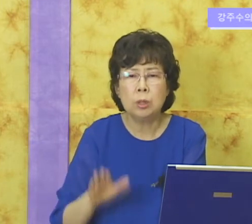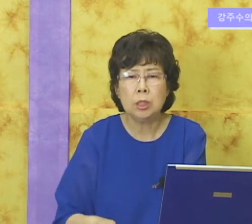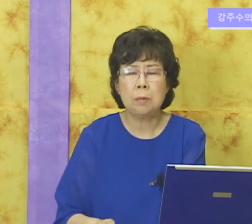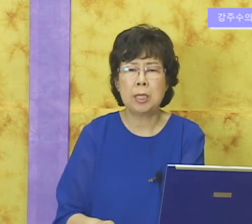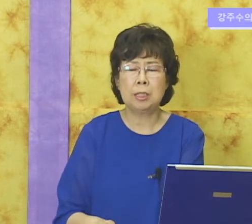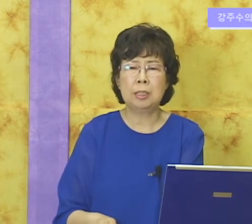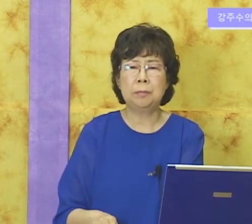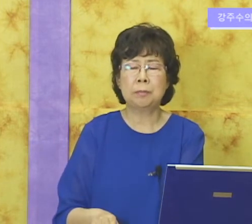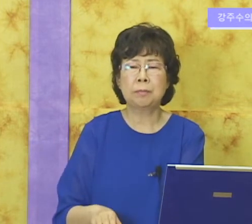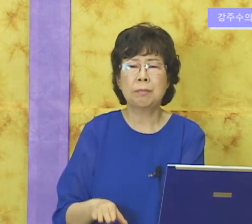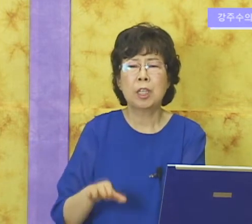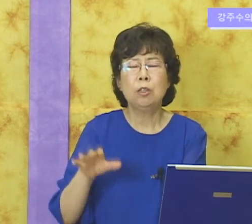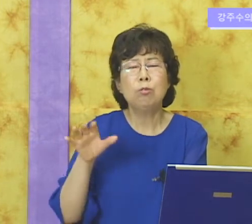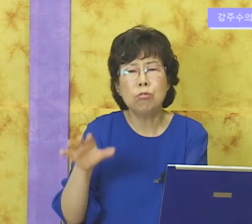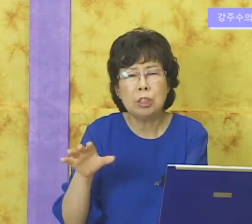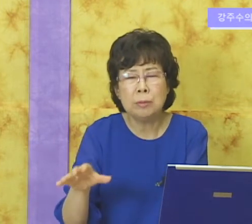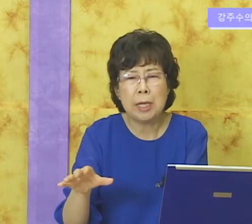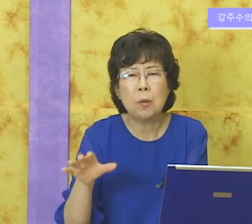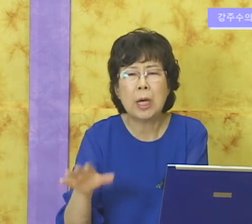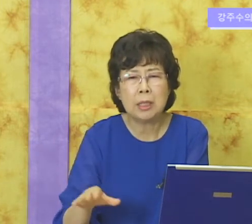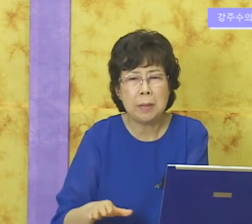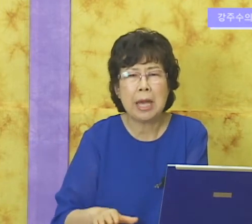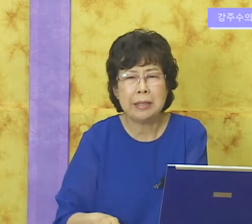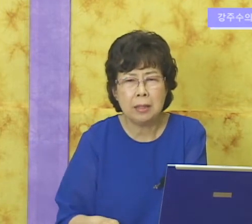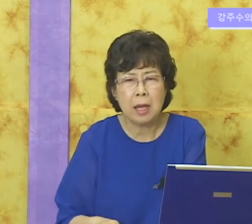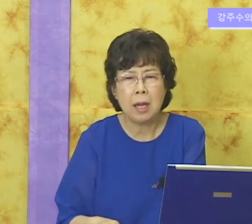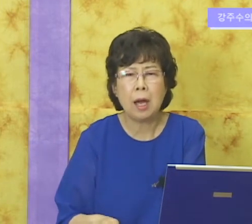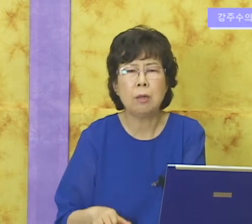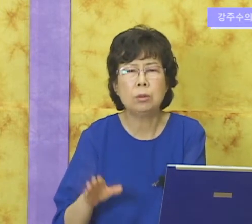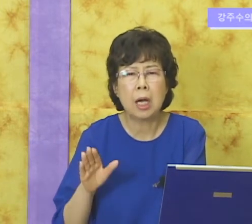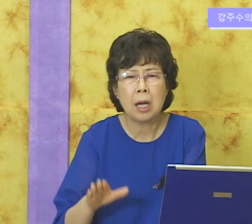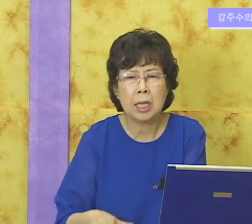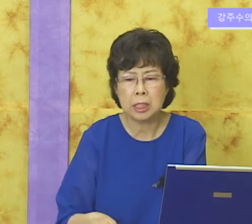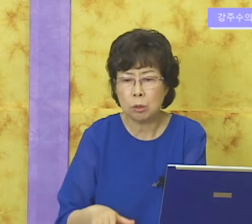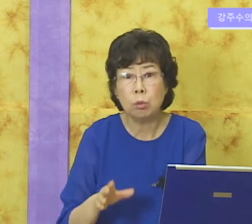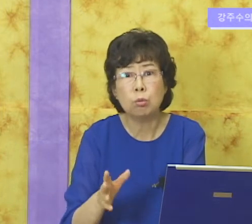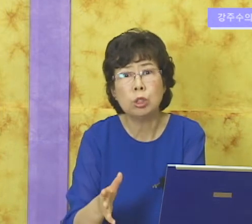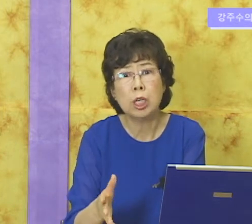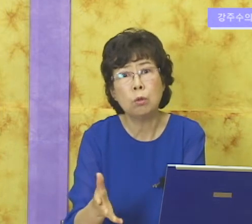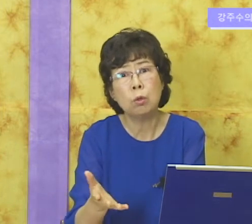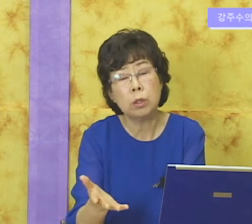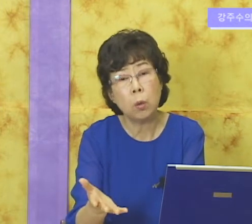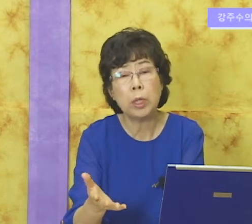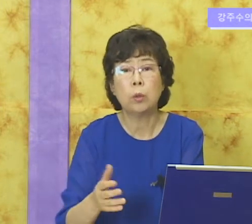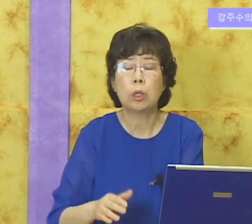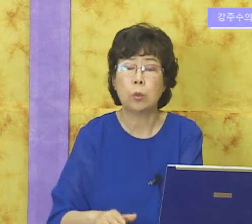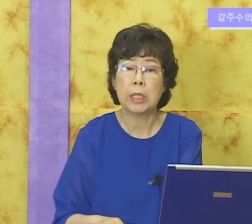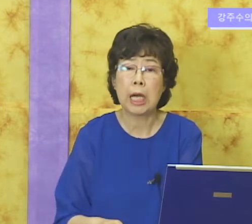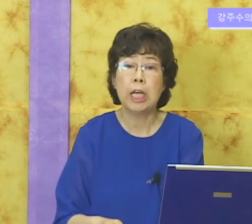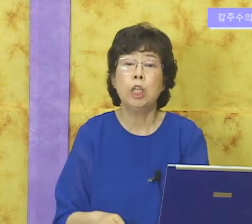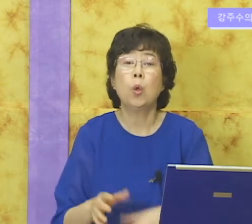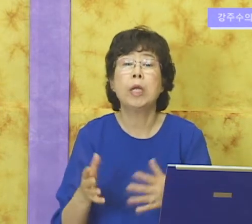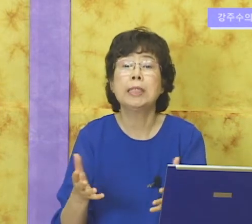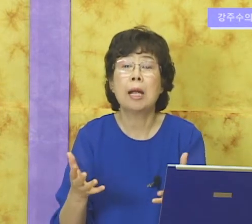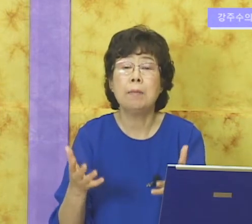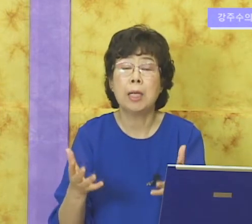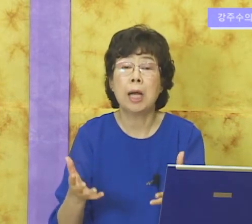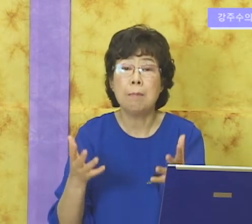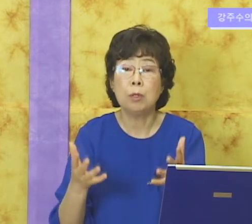저 집에는 누구 집에 농아집에 애기인데 아이고 자가 1시간 울고 2시간 울고 오랫동안 우니까 동네 사람들이 1명